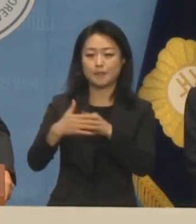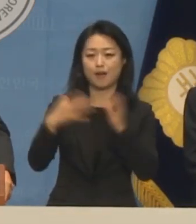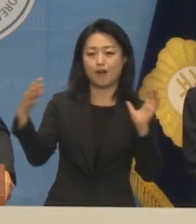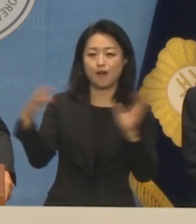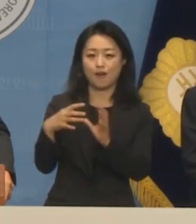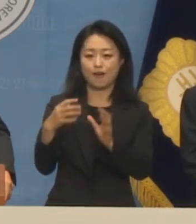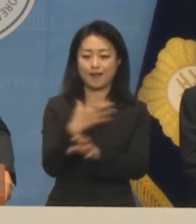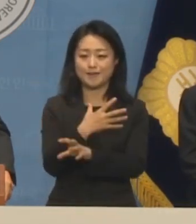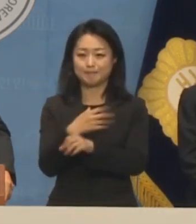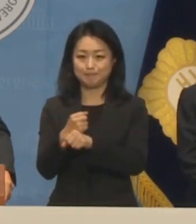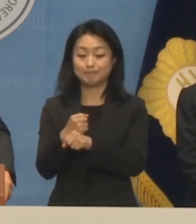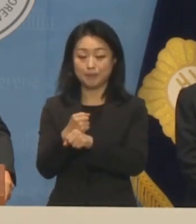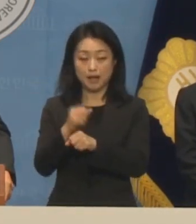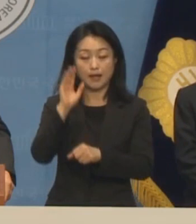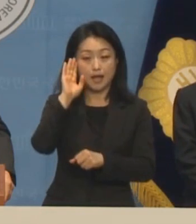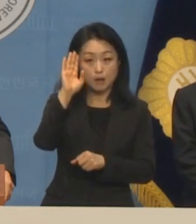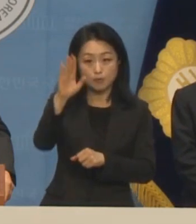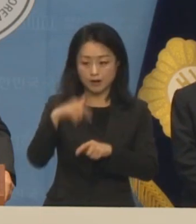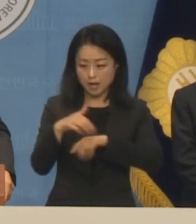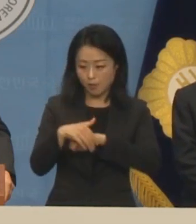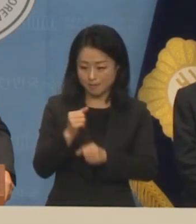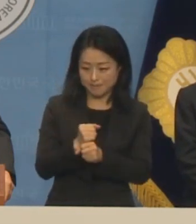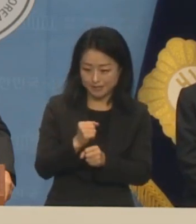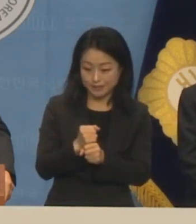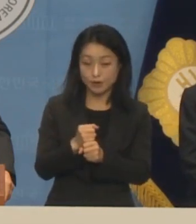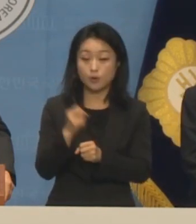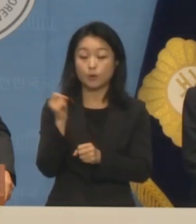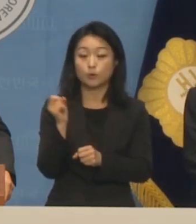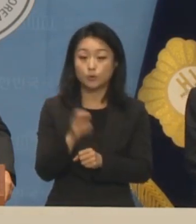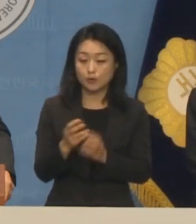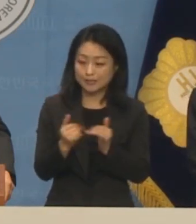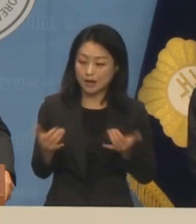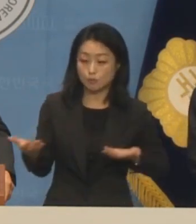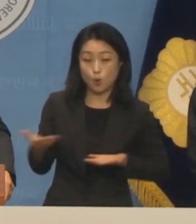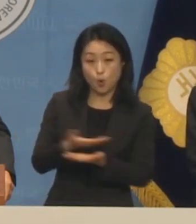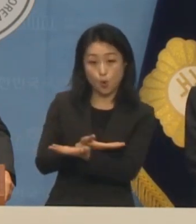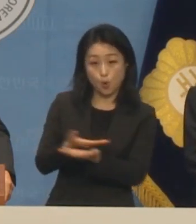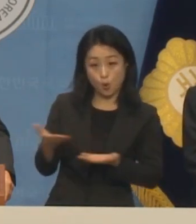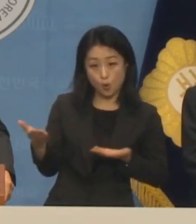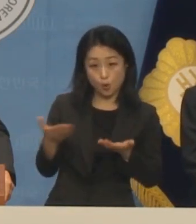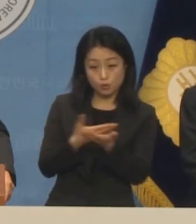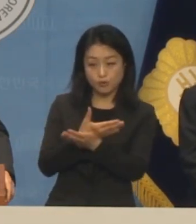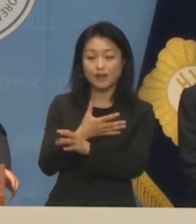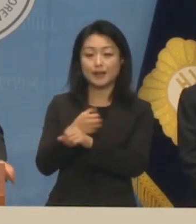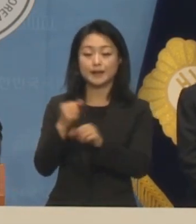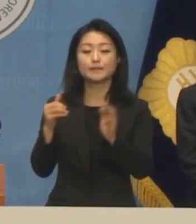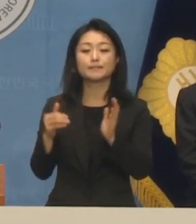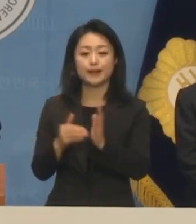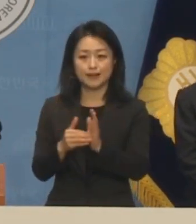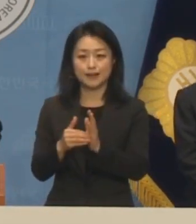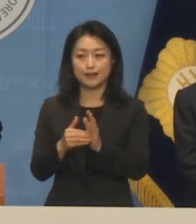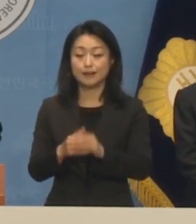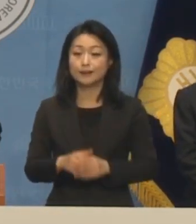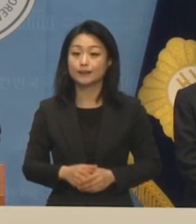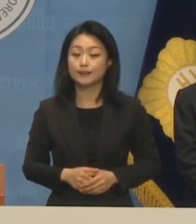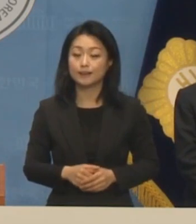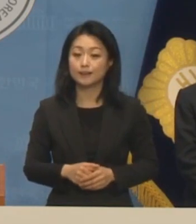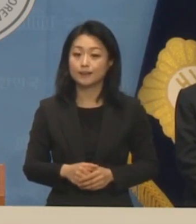맺고 앞으로의 정책 개발 그리고 인적 교류를 함께 하기로 하였습니다.